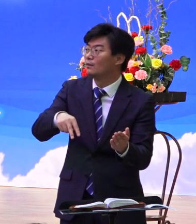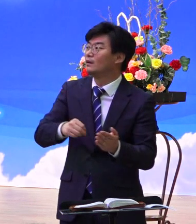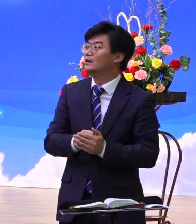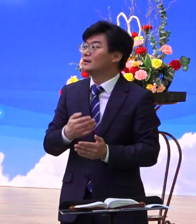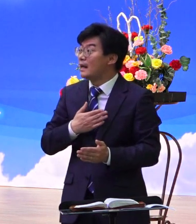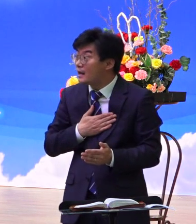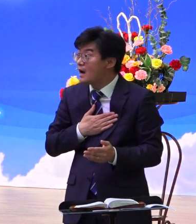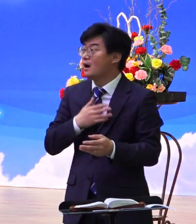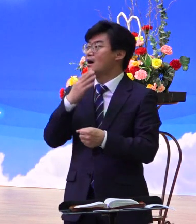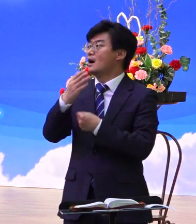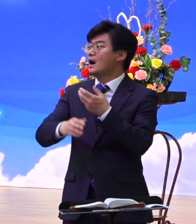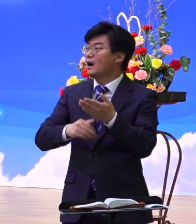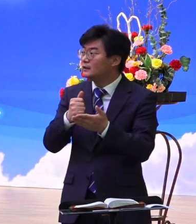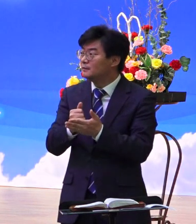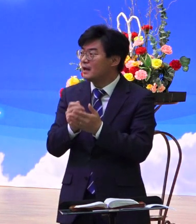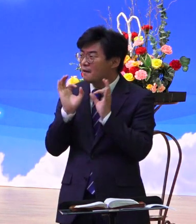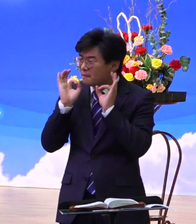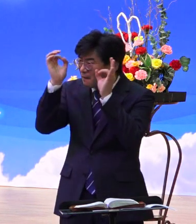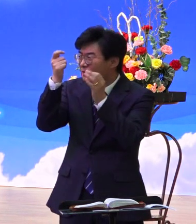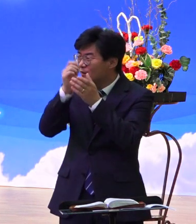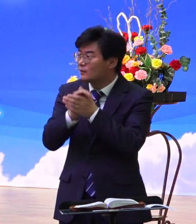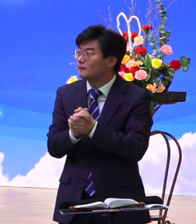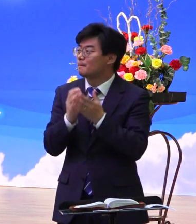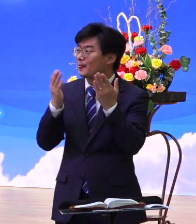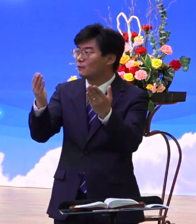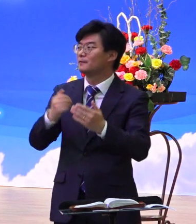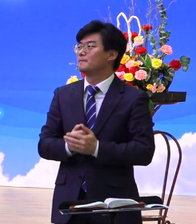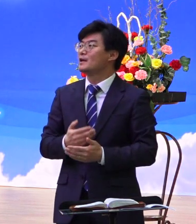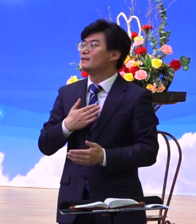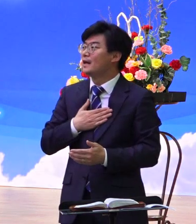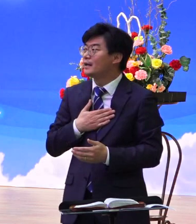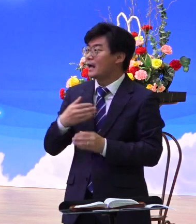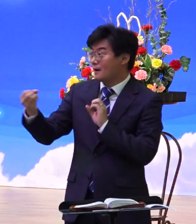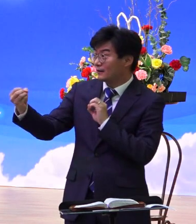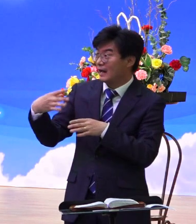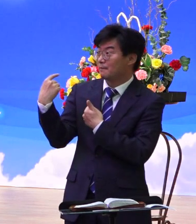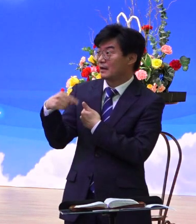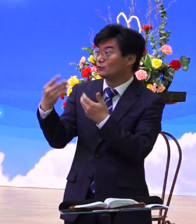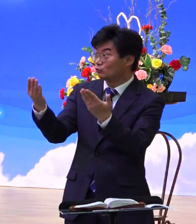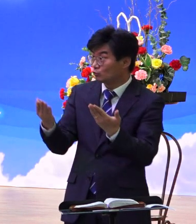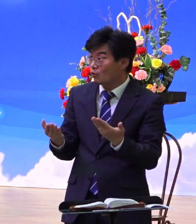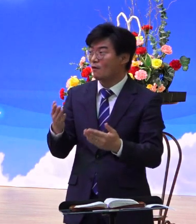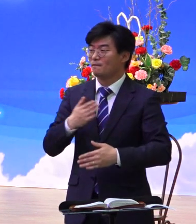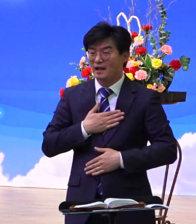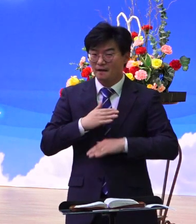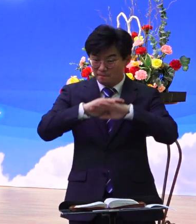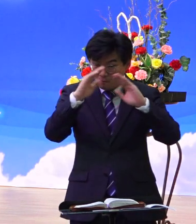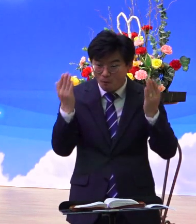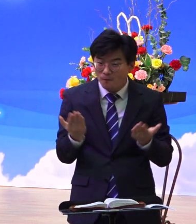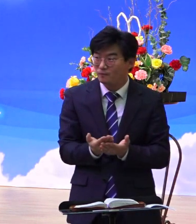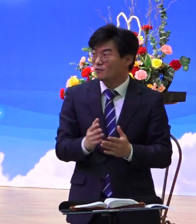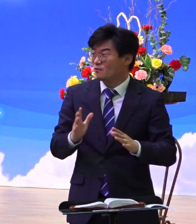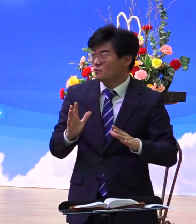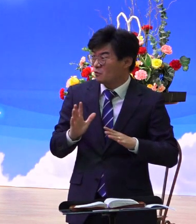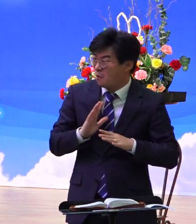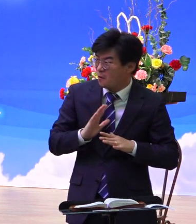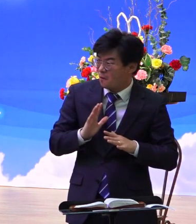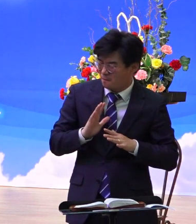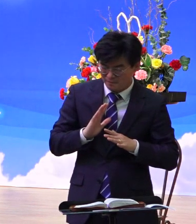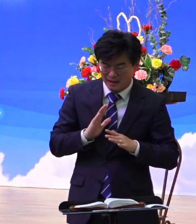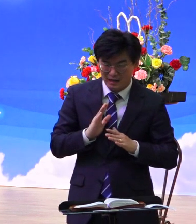시작. 내가 여호와께 간구하매 내게 응답하시고 내 모든 두려움에서